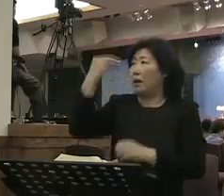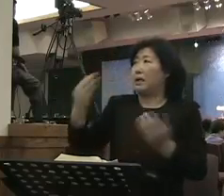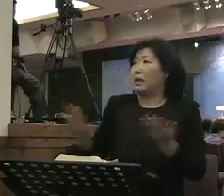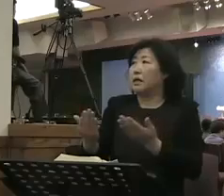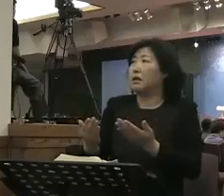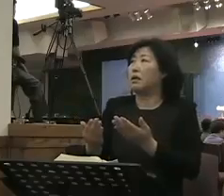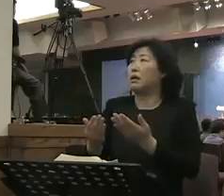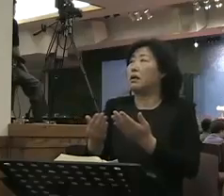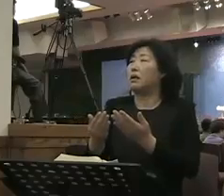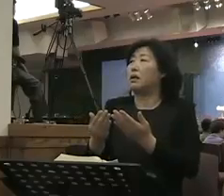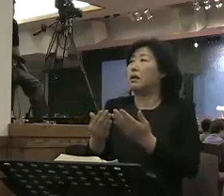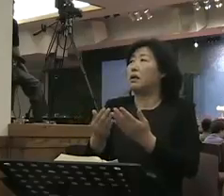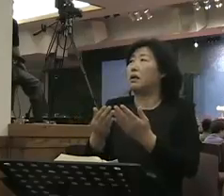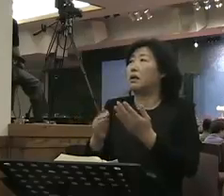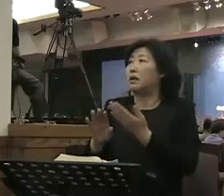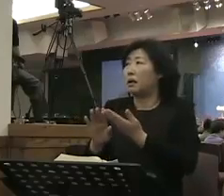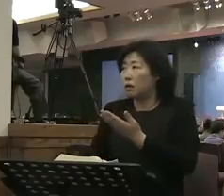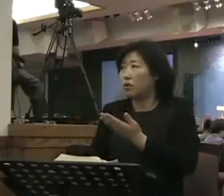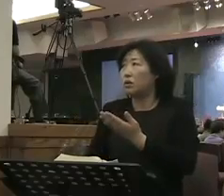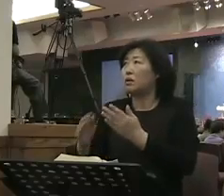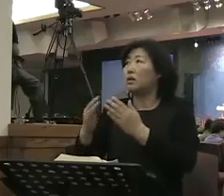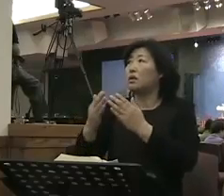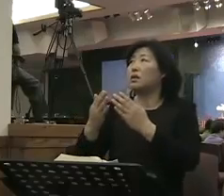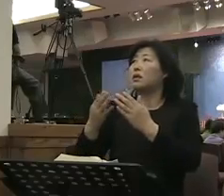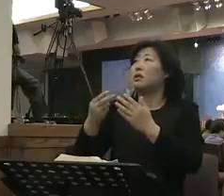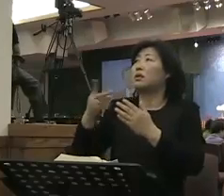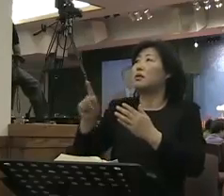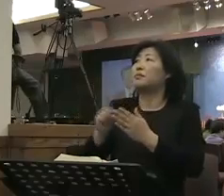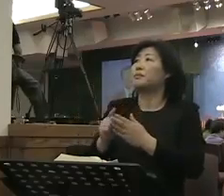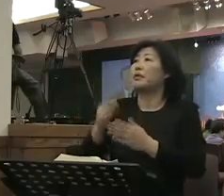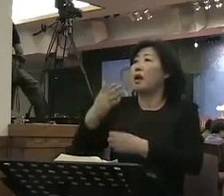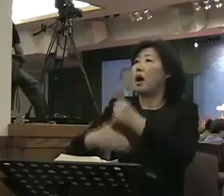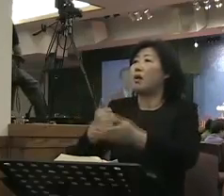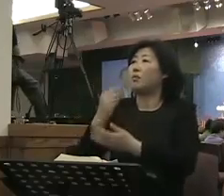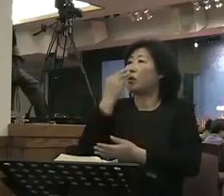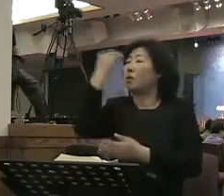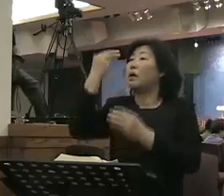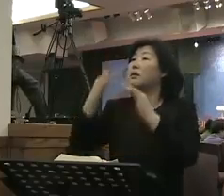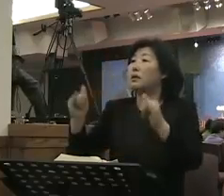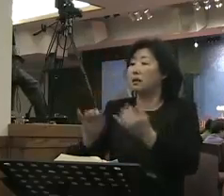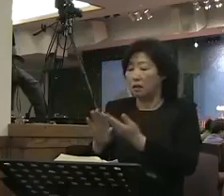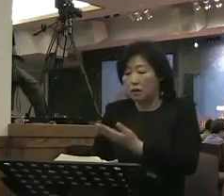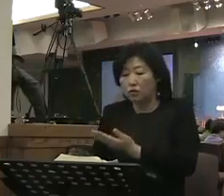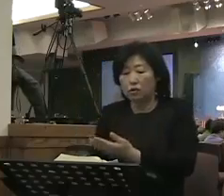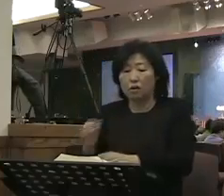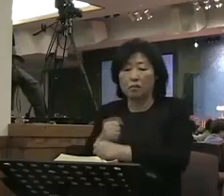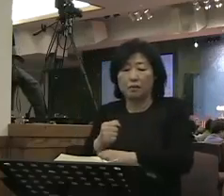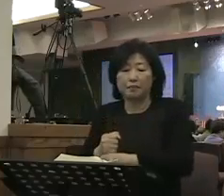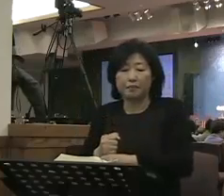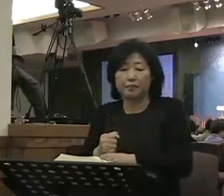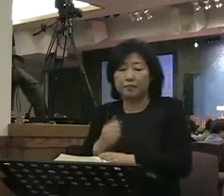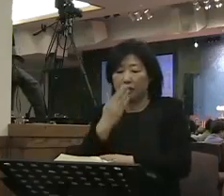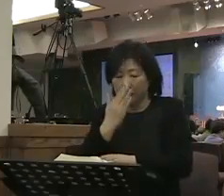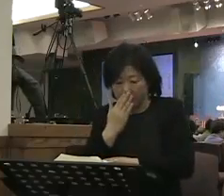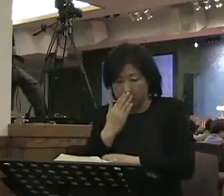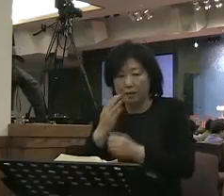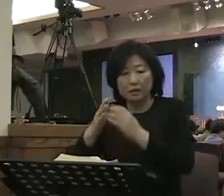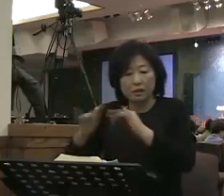낮추신다. 아멘. 하나님은 교만한 자를 낮추시며 겸손한